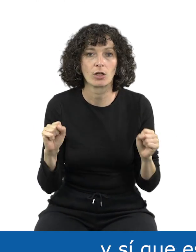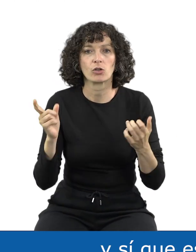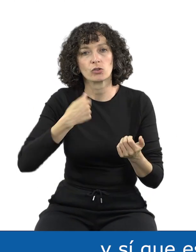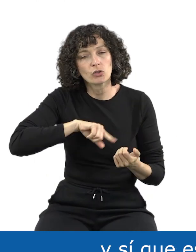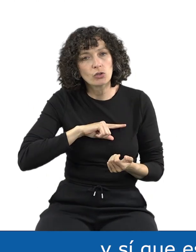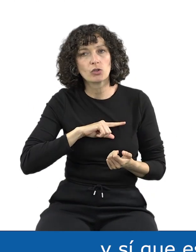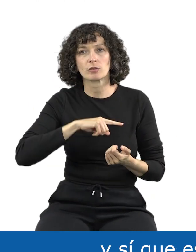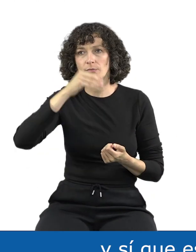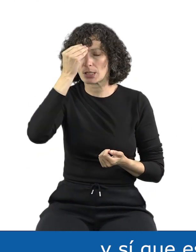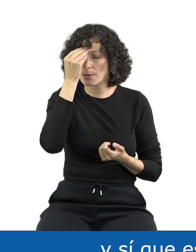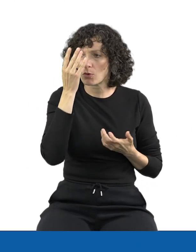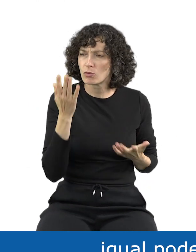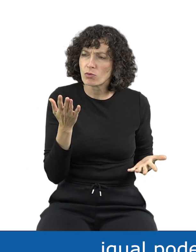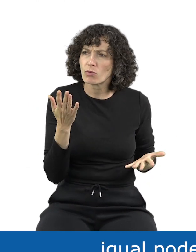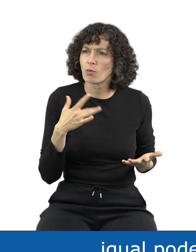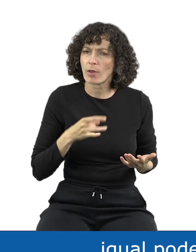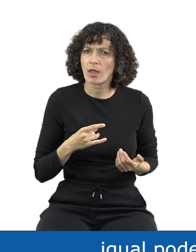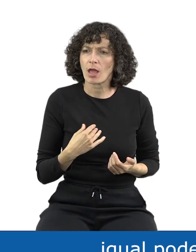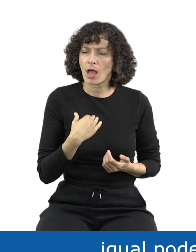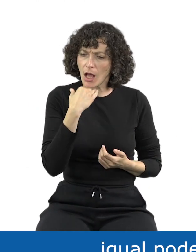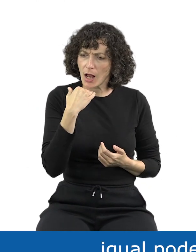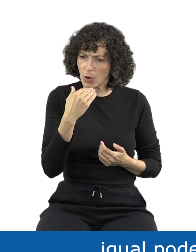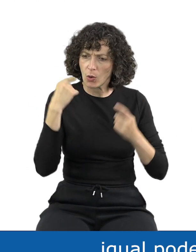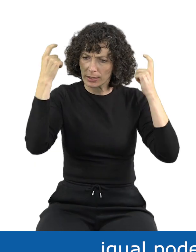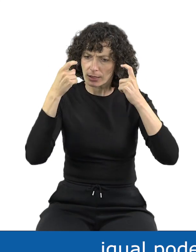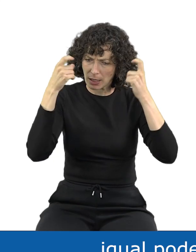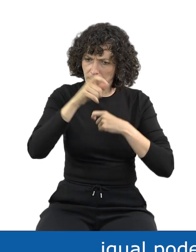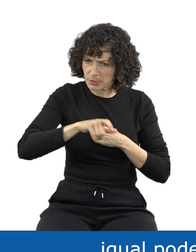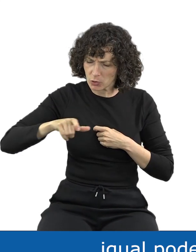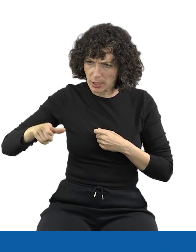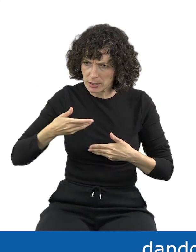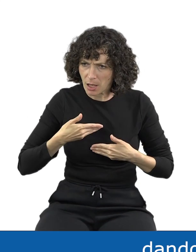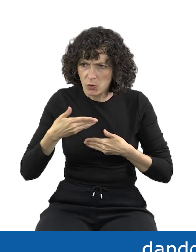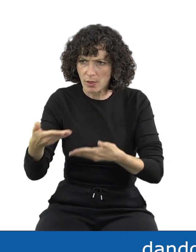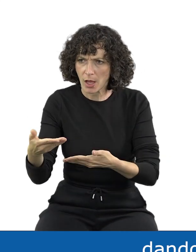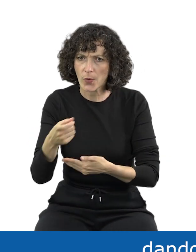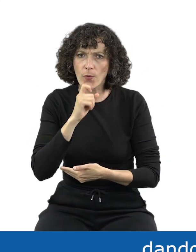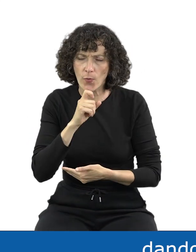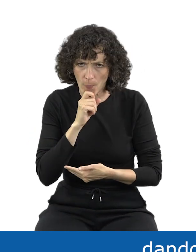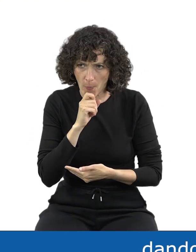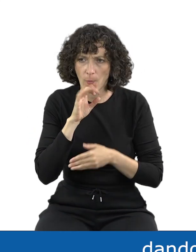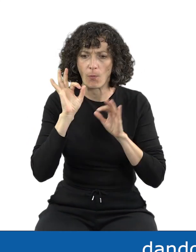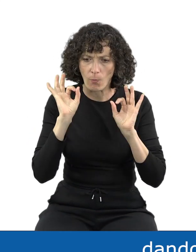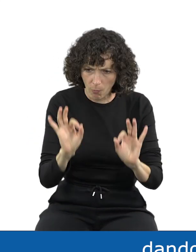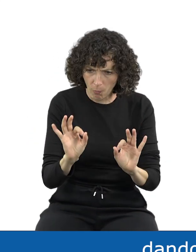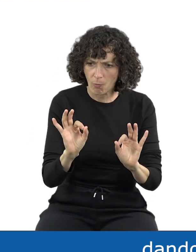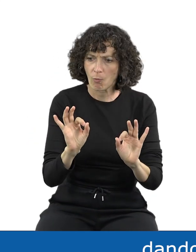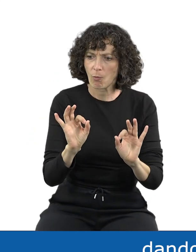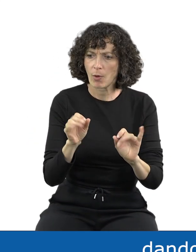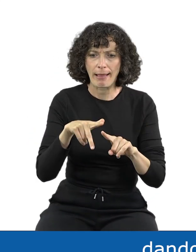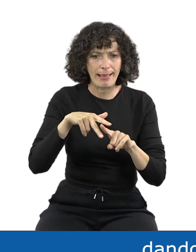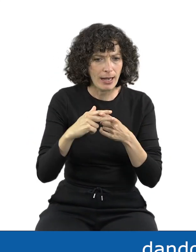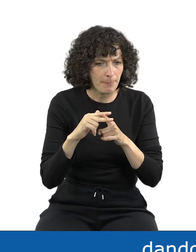nos planteamos a nivel interno igual podemos intentar ayudar a estas personas dando un mecanismo,